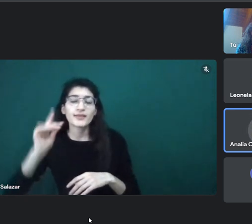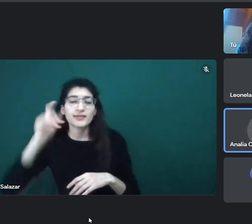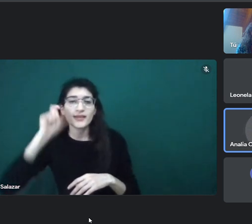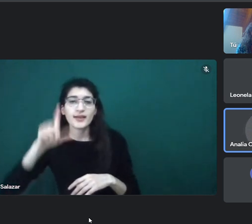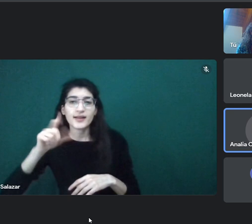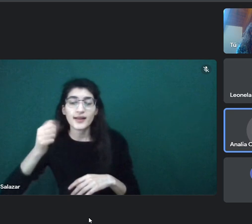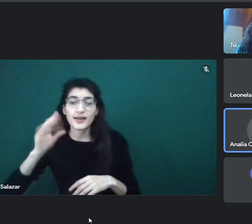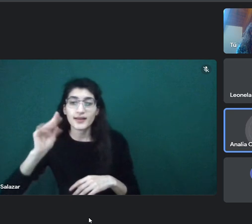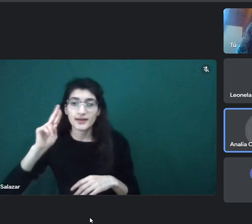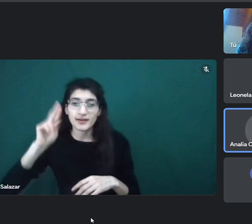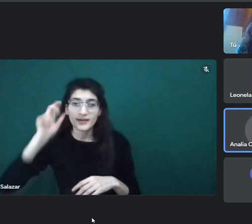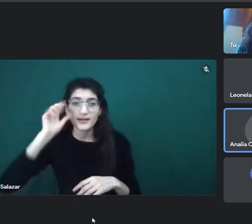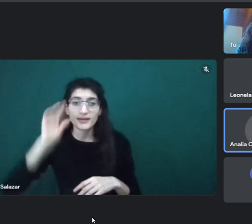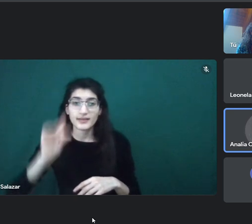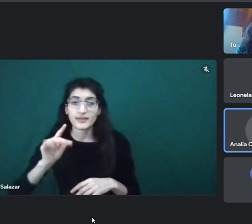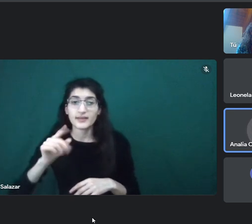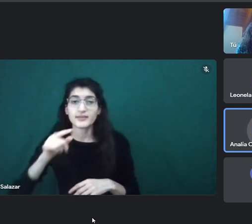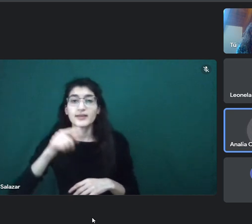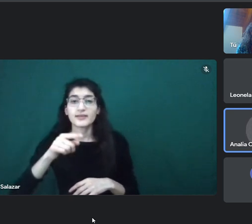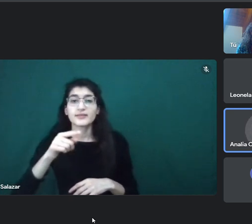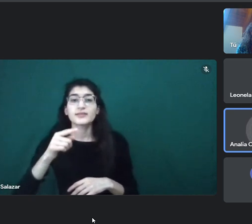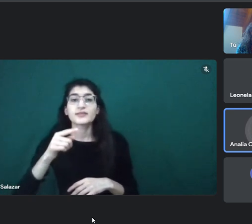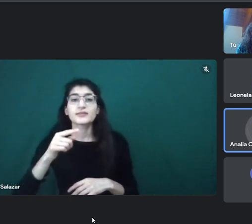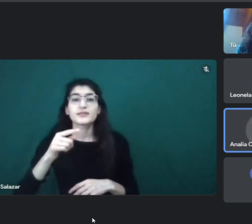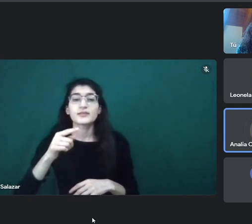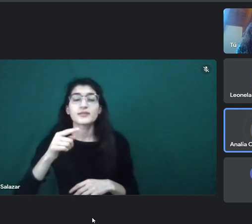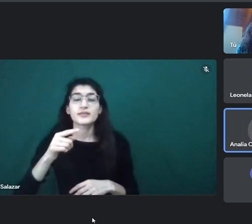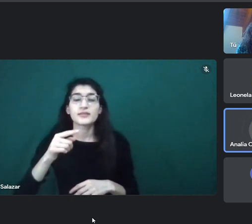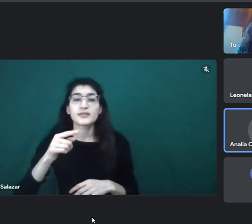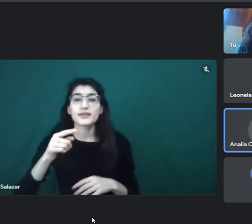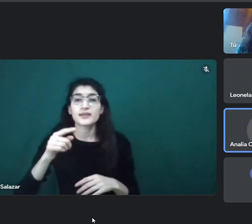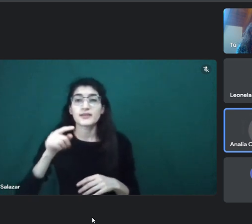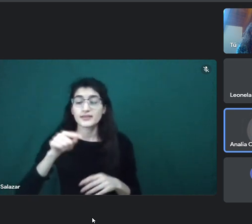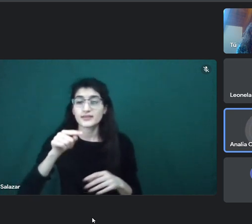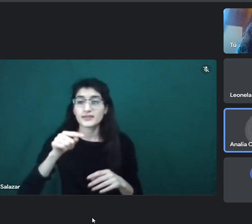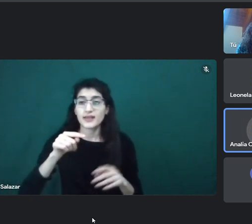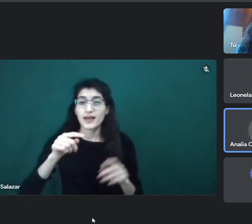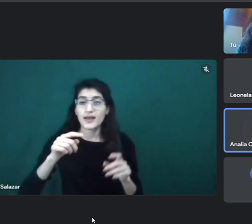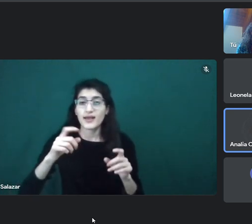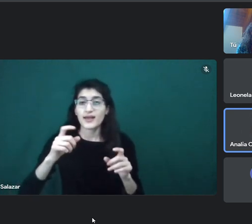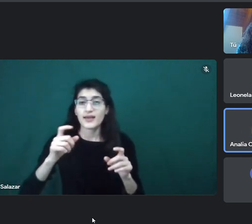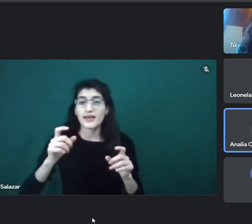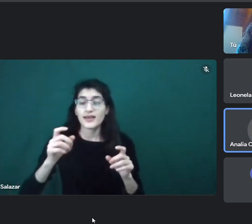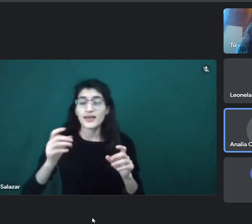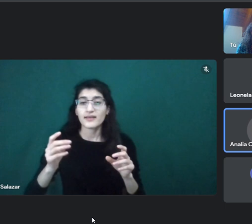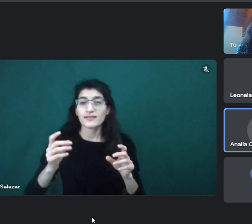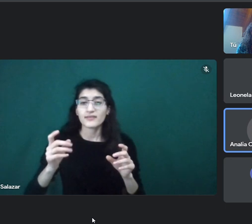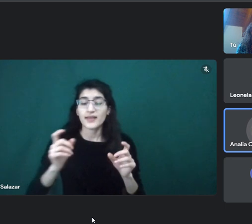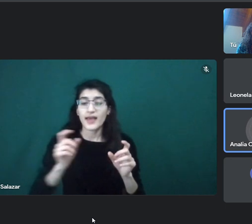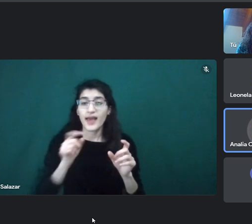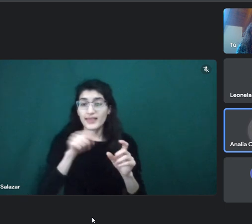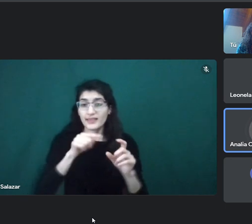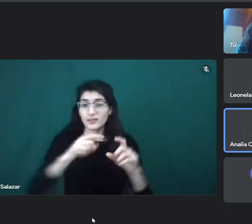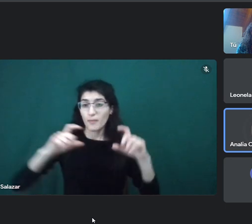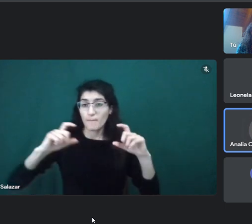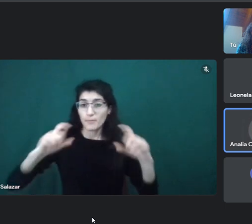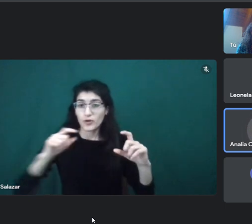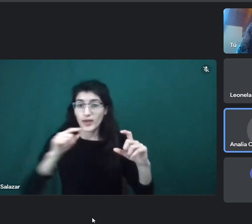Queda entonces dentro del bloque. Lo que pasa es que esto, este off, con dos F,